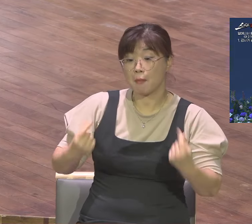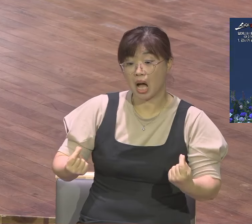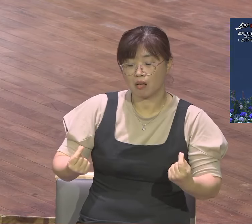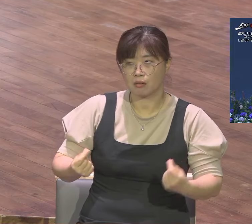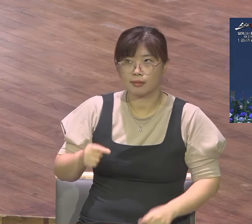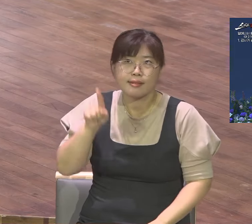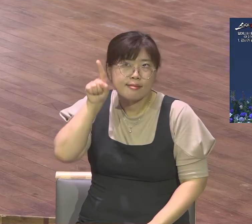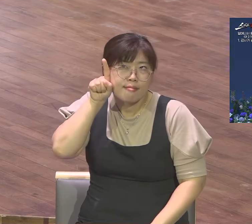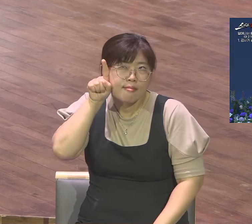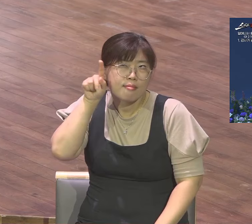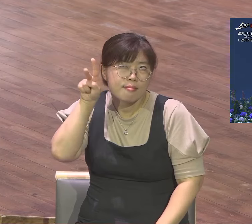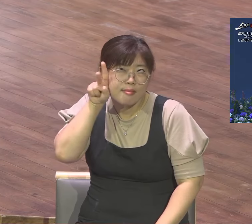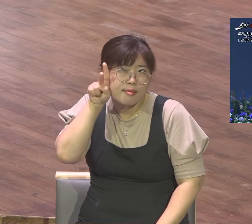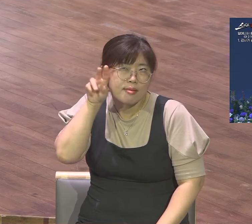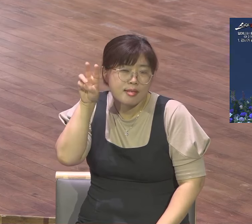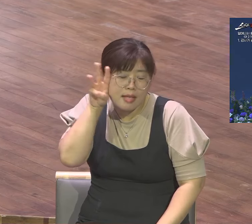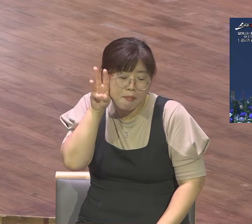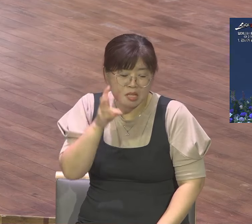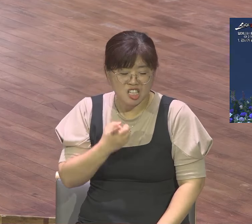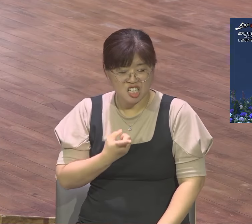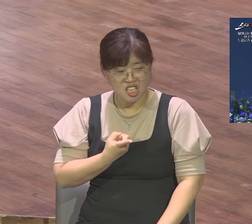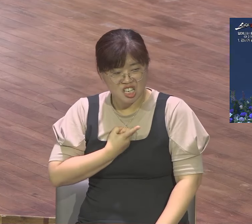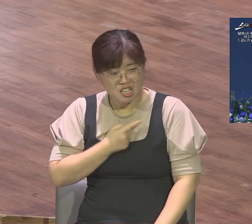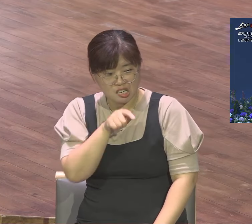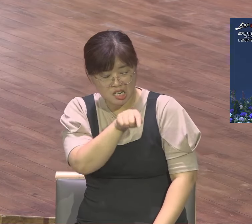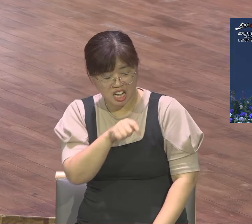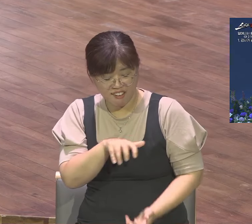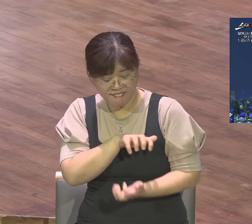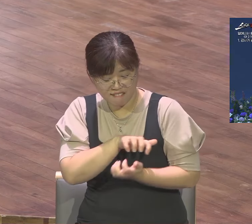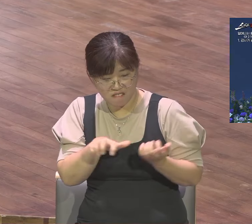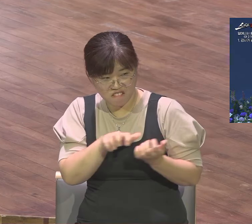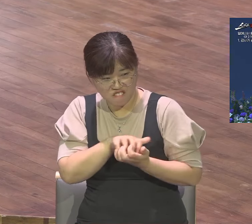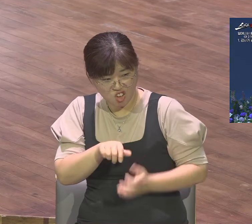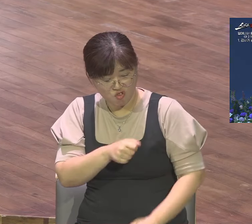막 분노하면요 당장 병이 옵니다.